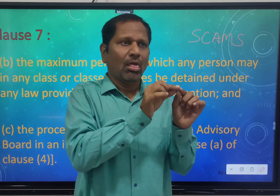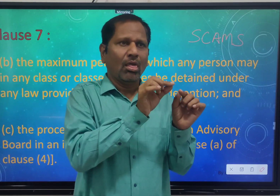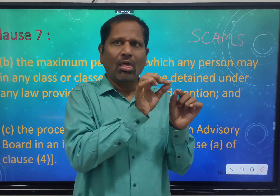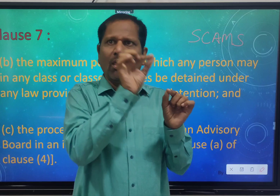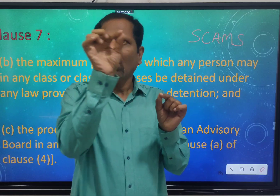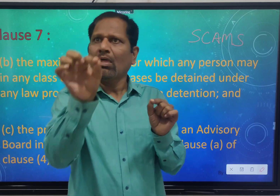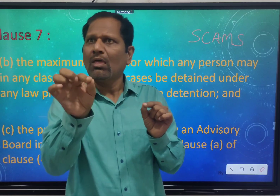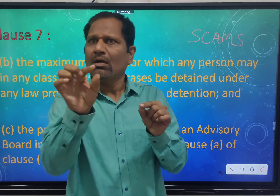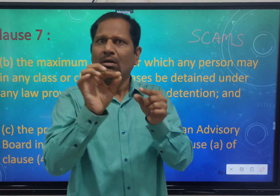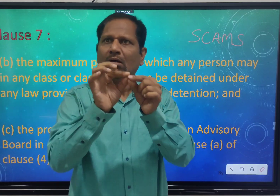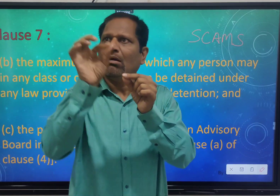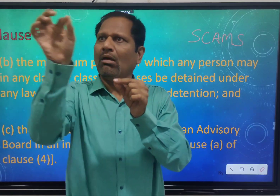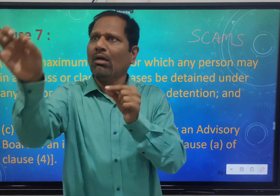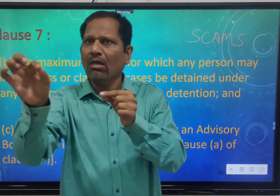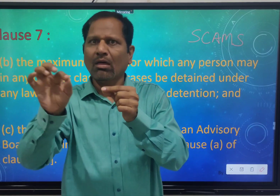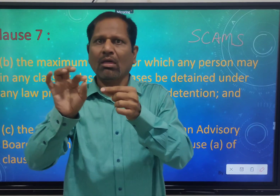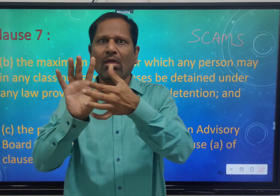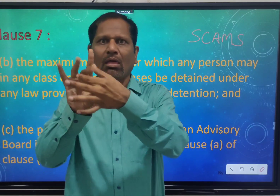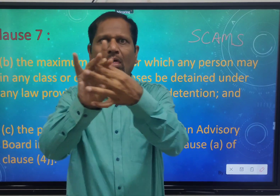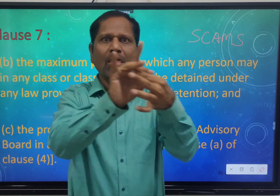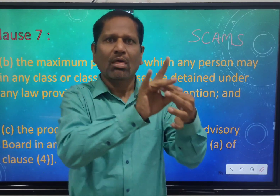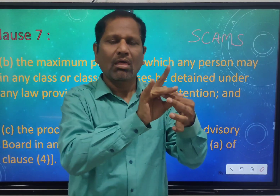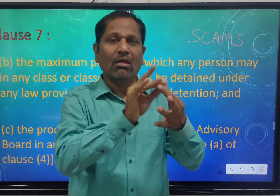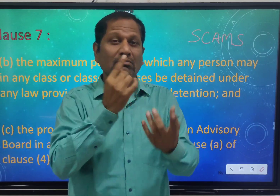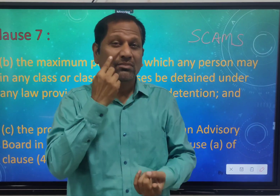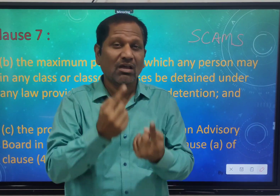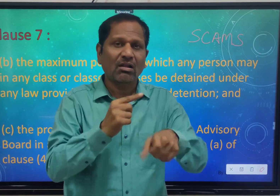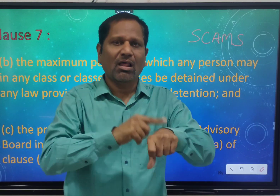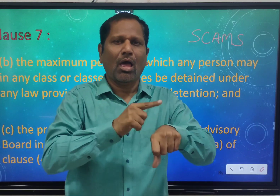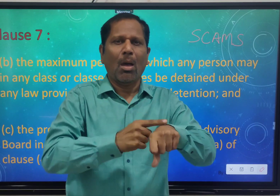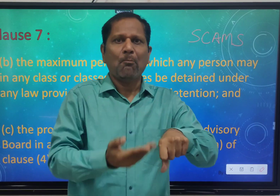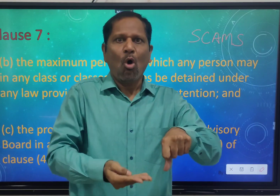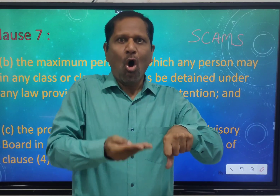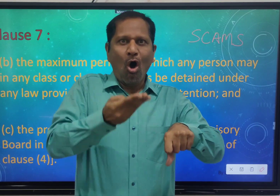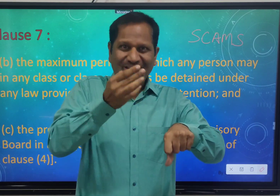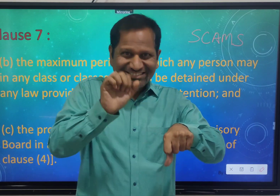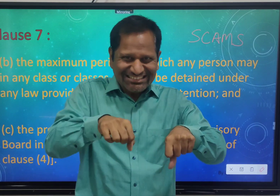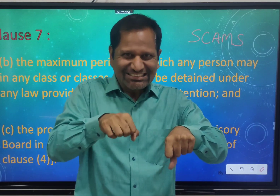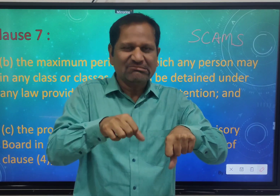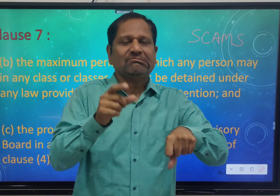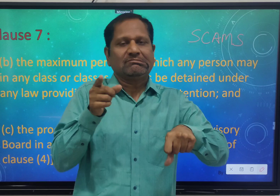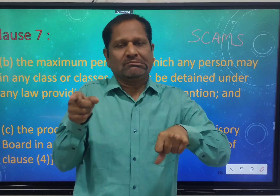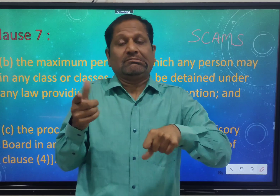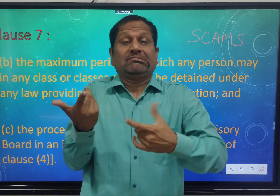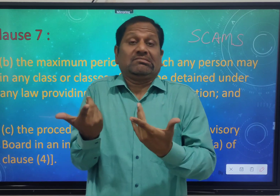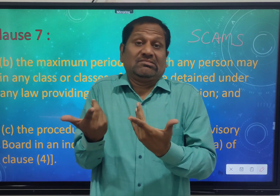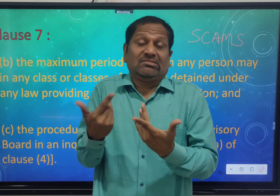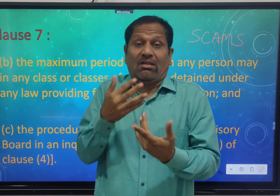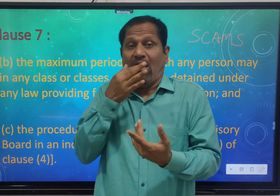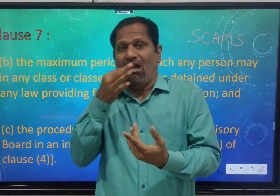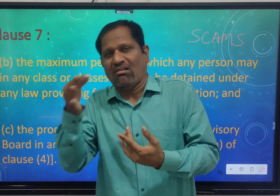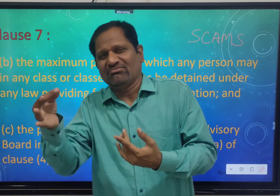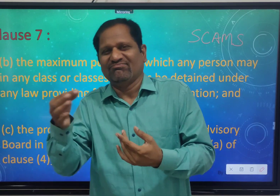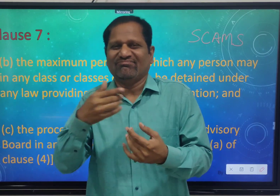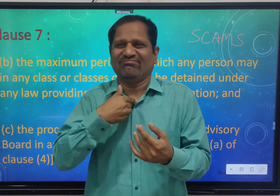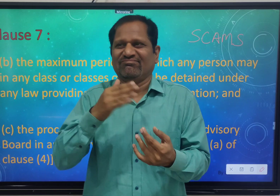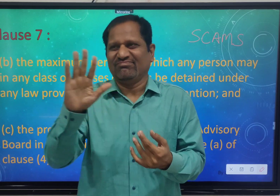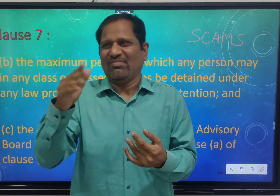में मान लो कभी हुए, तो उसमें जो सीबीआई है या पुलिस है, उनको पूरा अधिकार है, वो